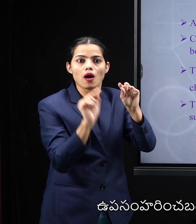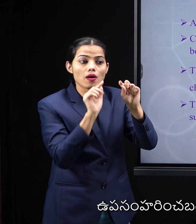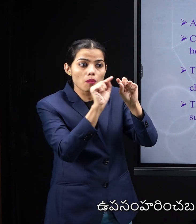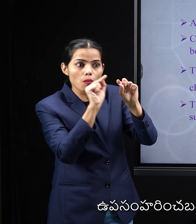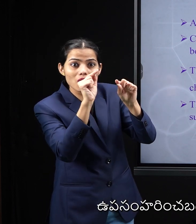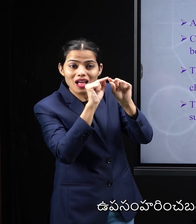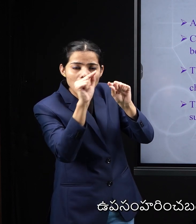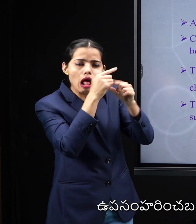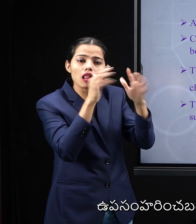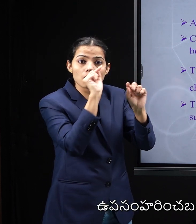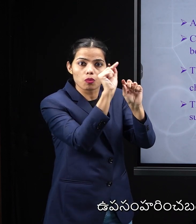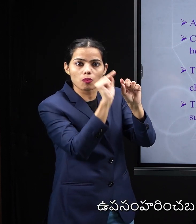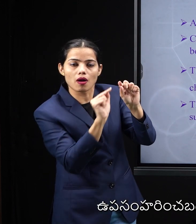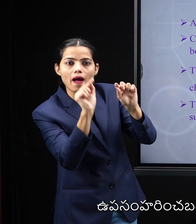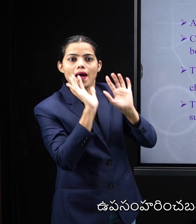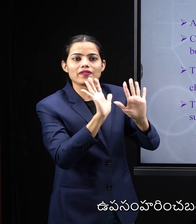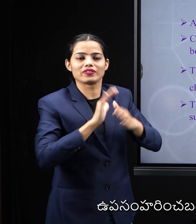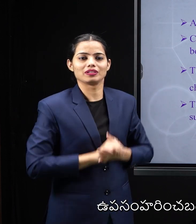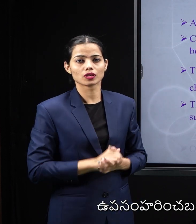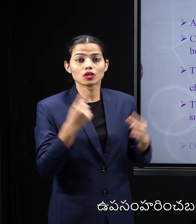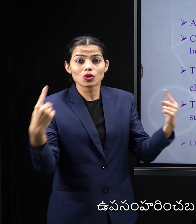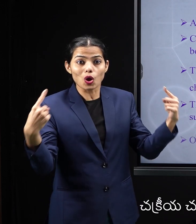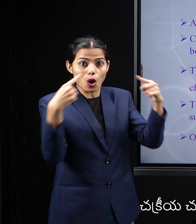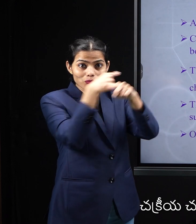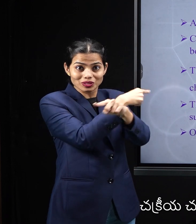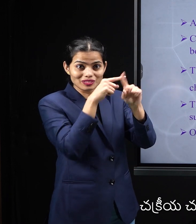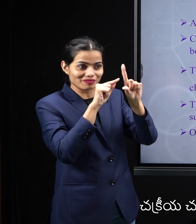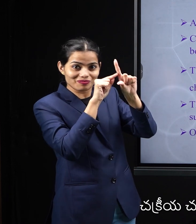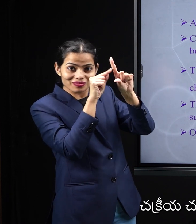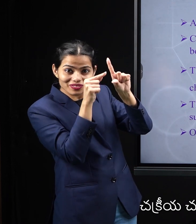కోణం కంటే 2 రెట్లు ఉంటుంది. చక్రీయ